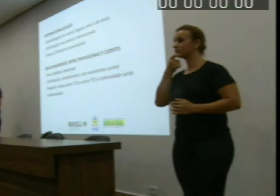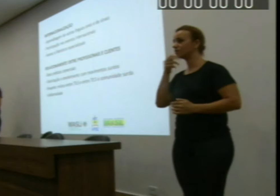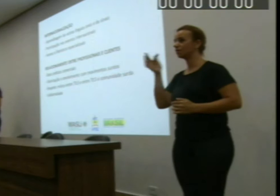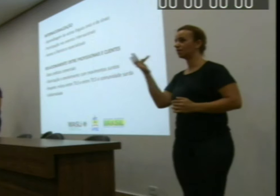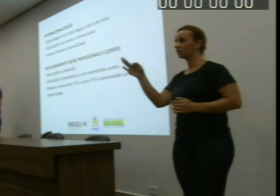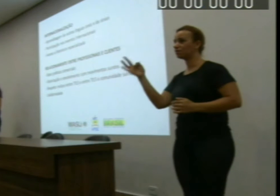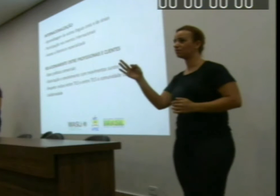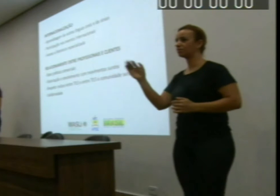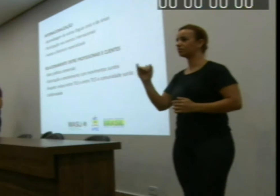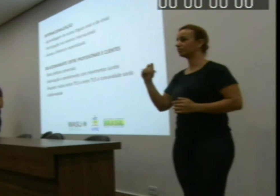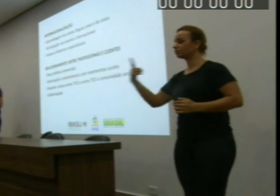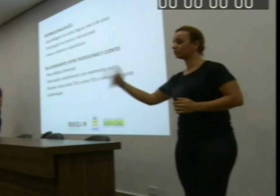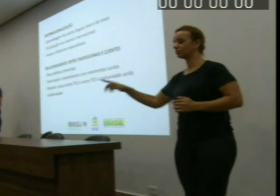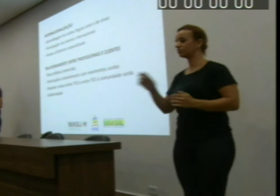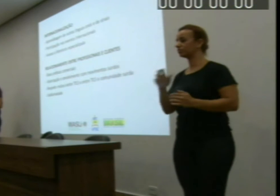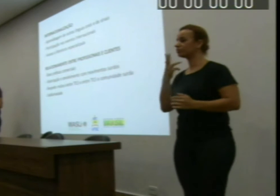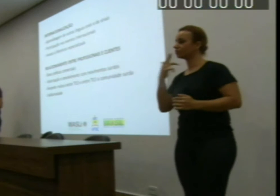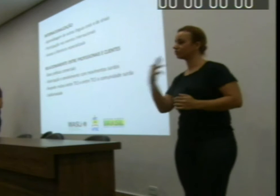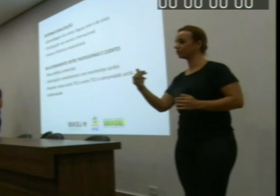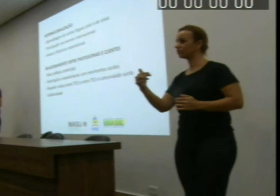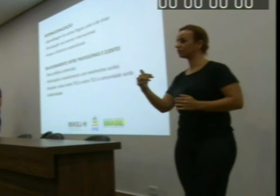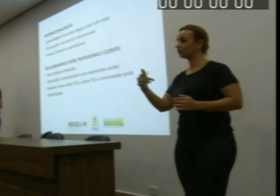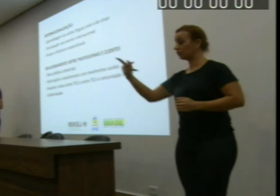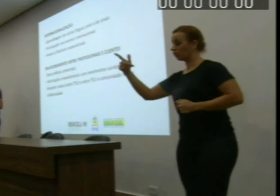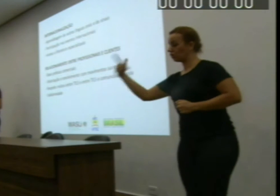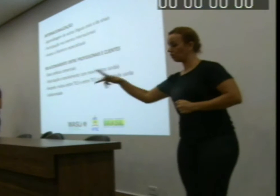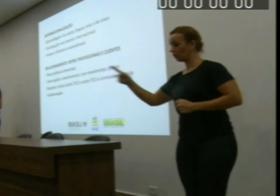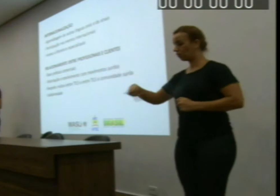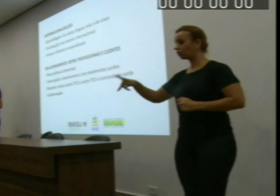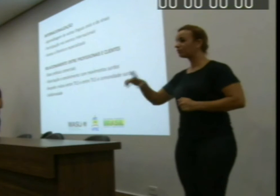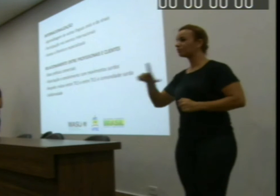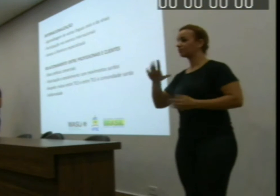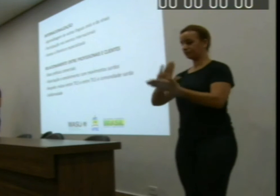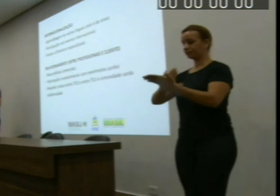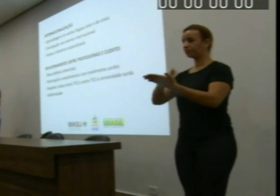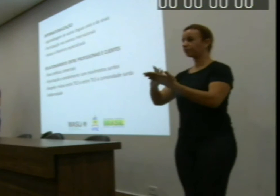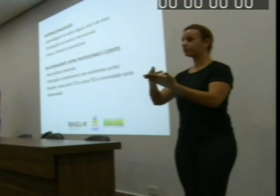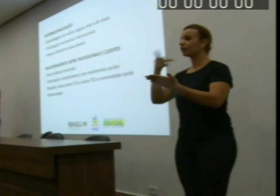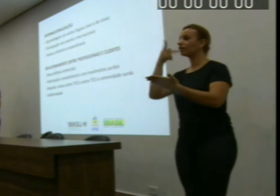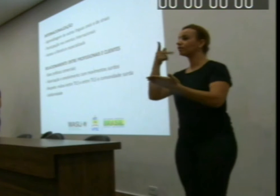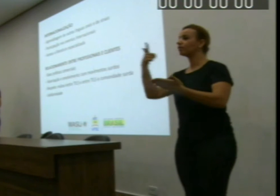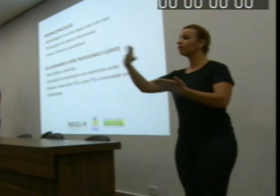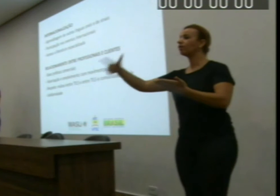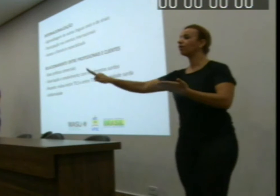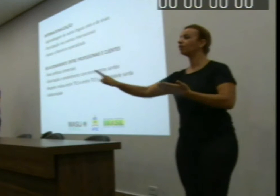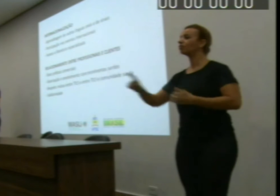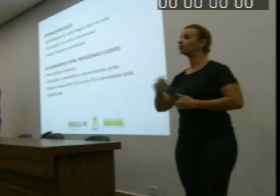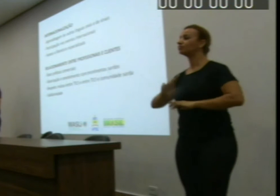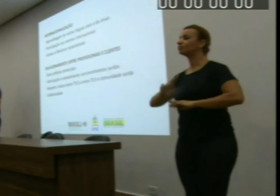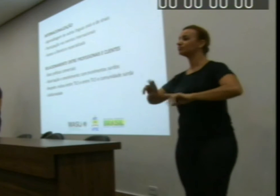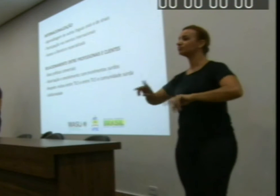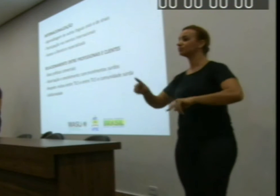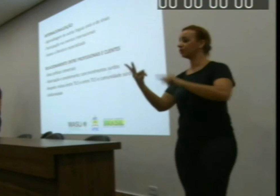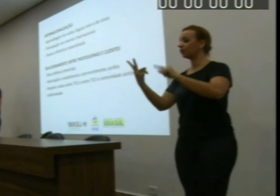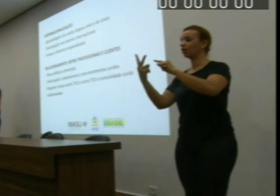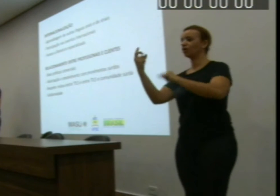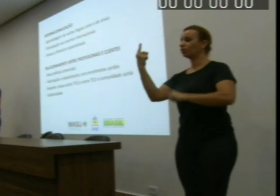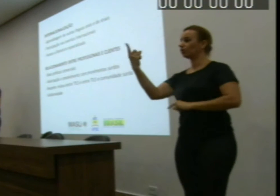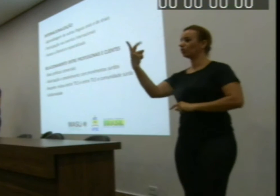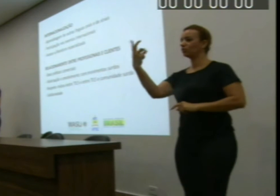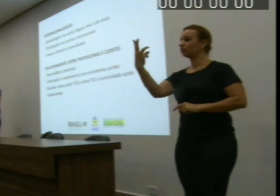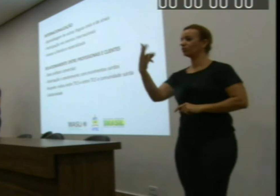superar um pouco isso é muito comum em outros países interpretes de língua de sinais que falam duas línguas de sinais e duas três línguas